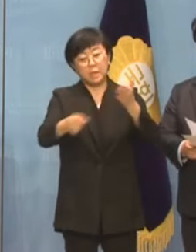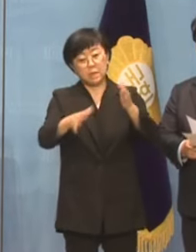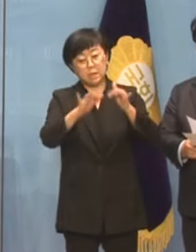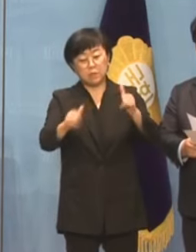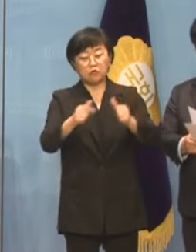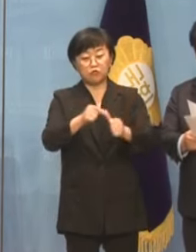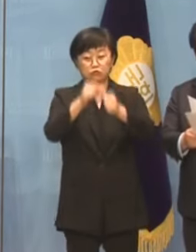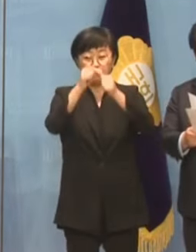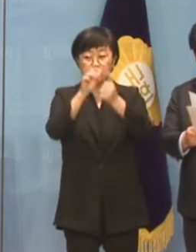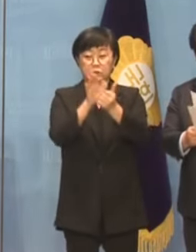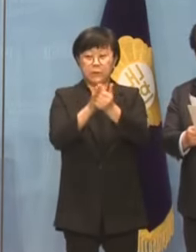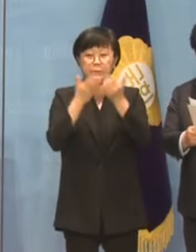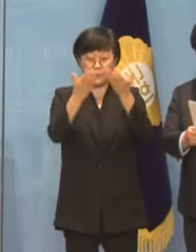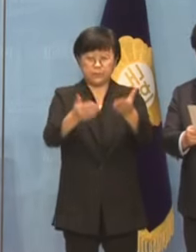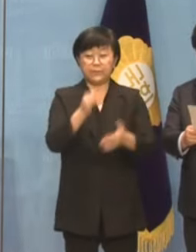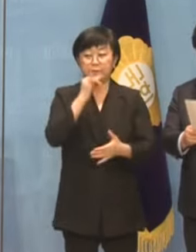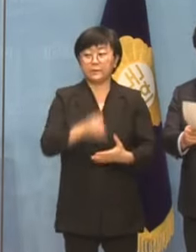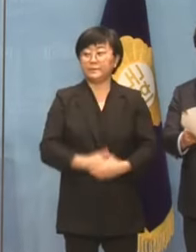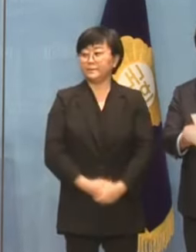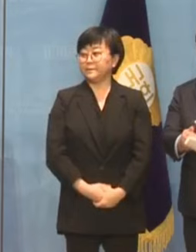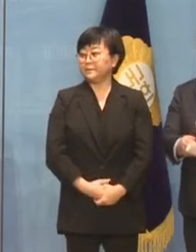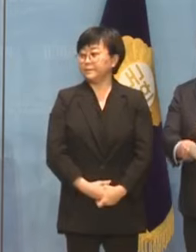합니다.